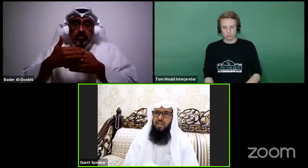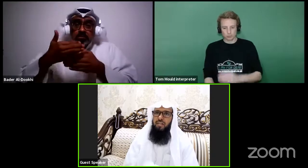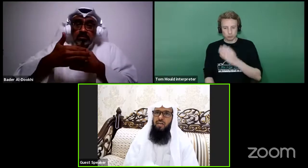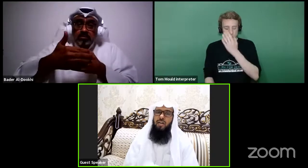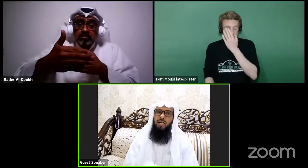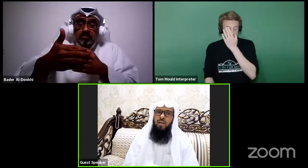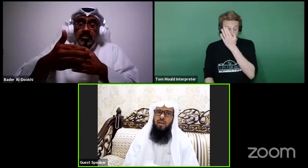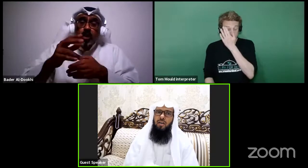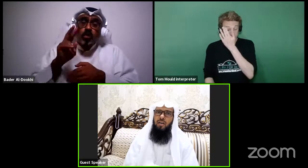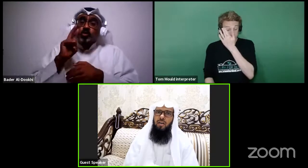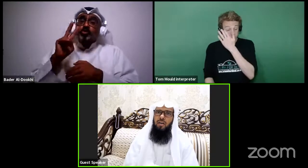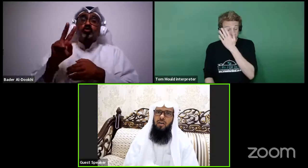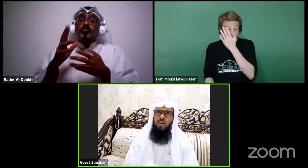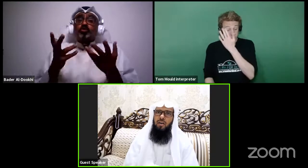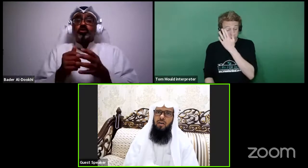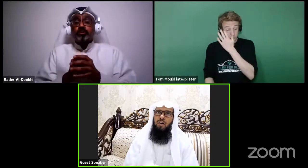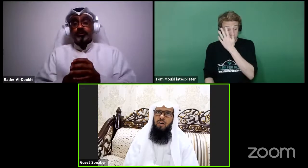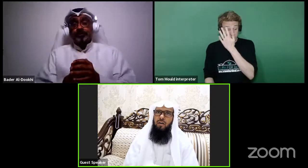نجد أنها